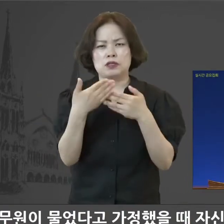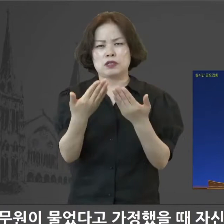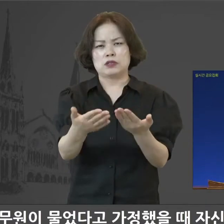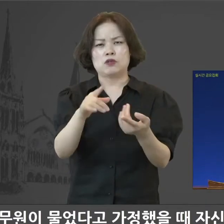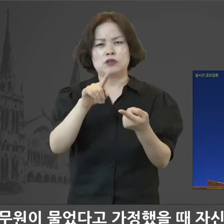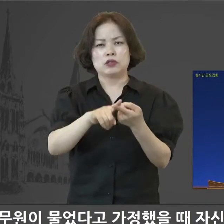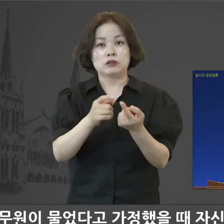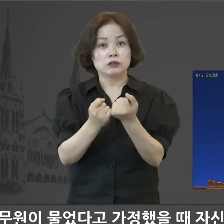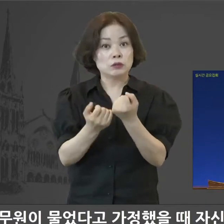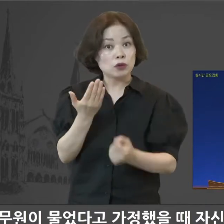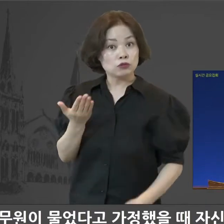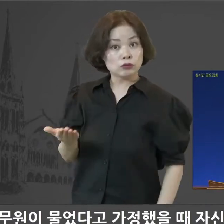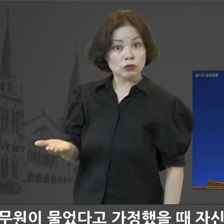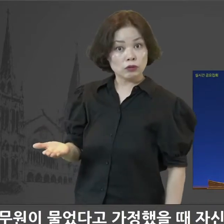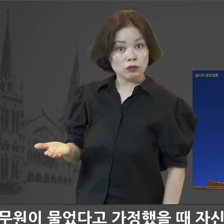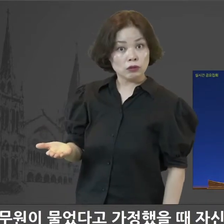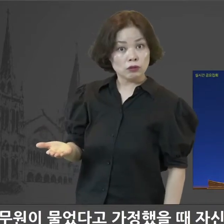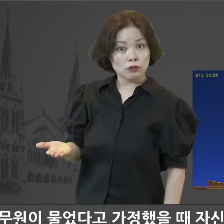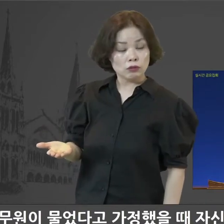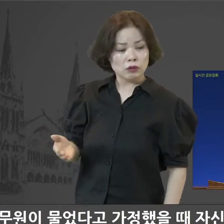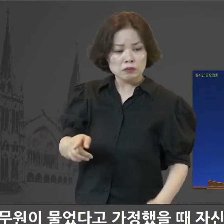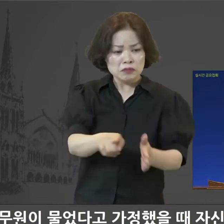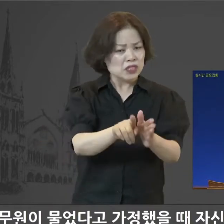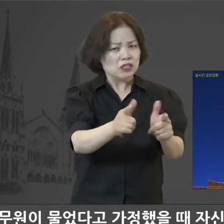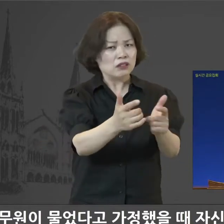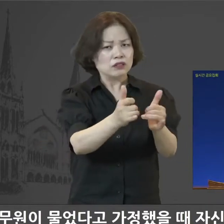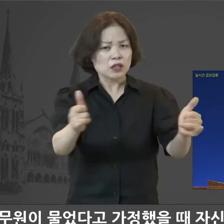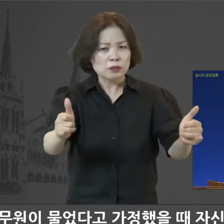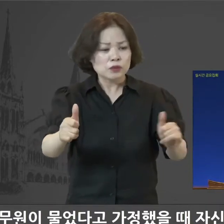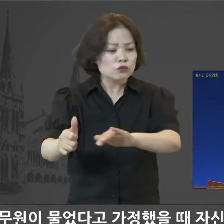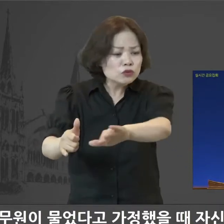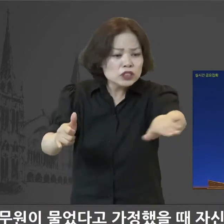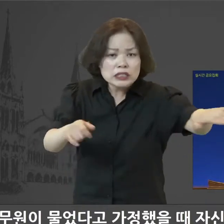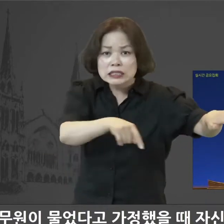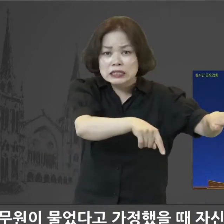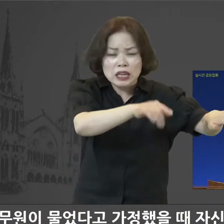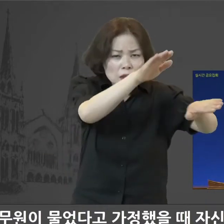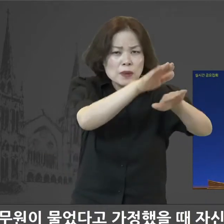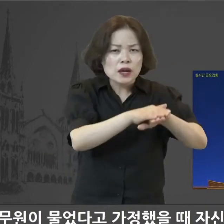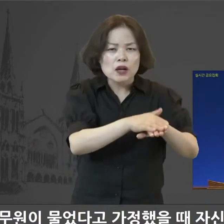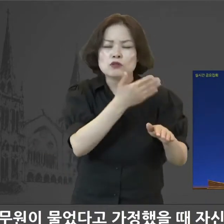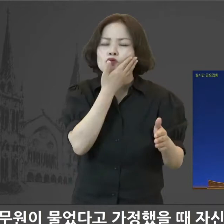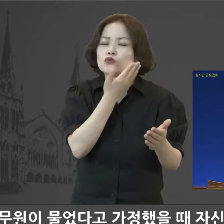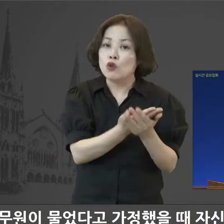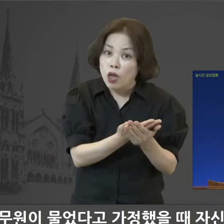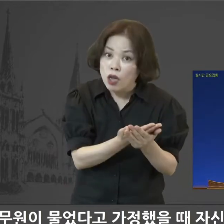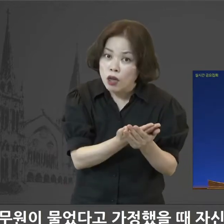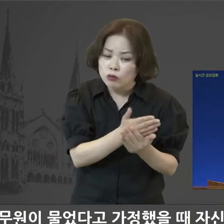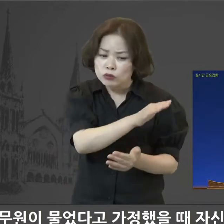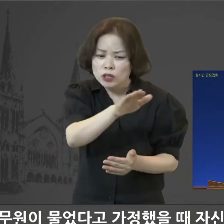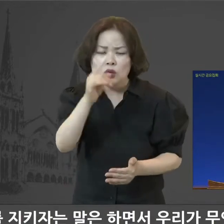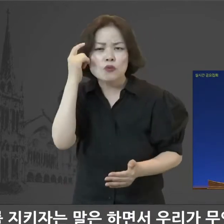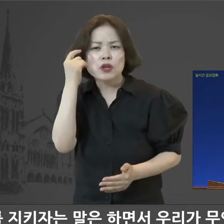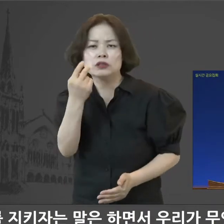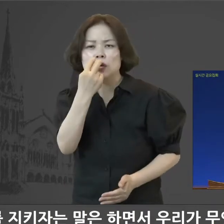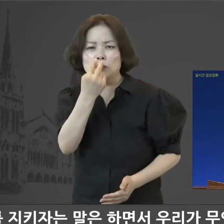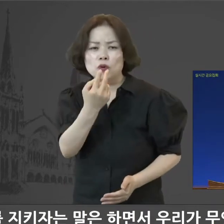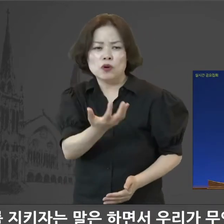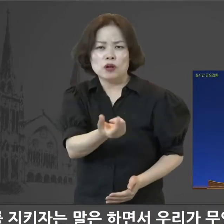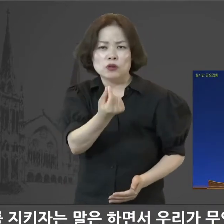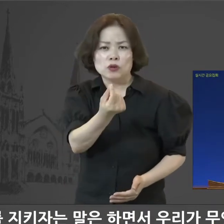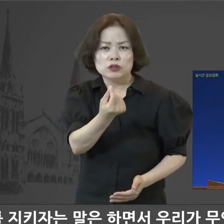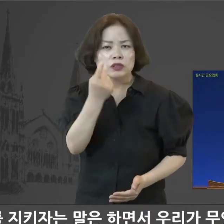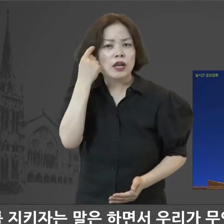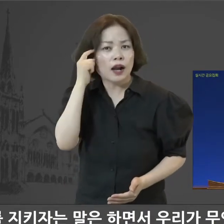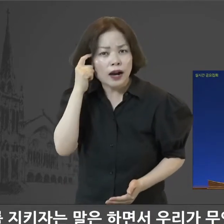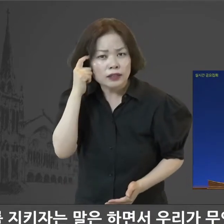우리가 설명할 수 있습니까? 안 믿는 사람한테 우리는 그 예배가 왜 중요하고 우리한테는 왜 생명과 같은지, 그리고